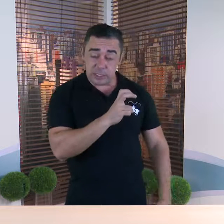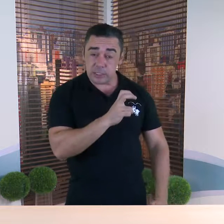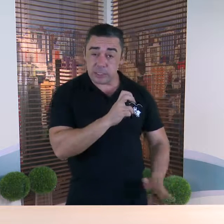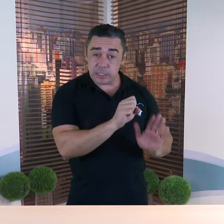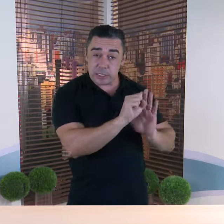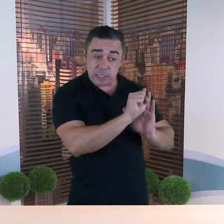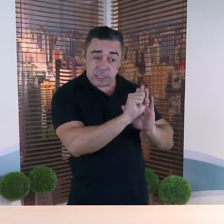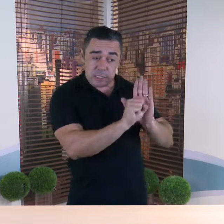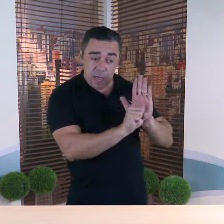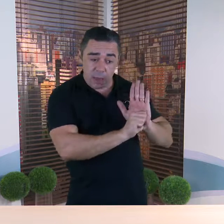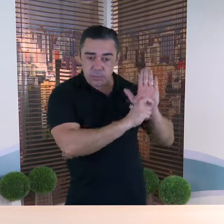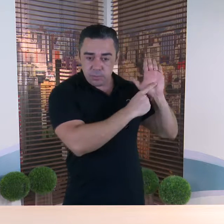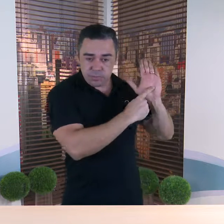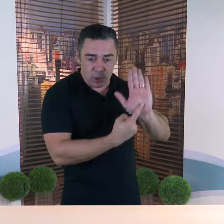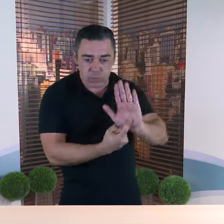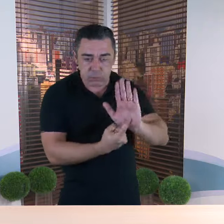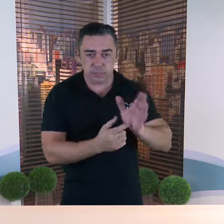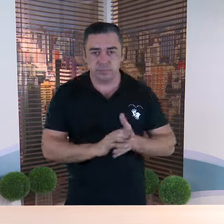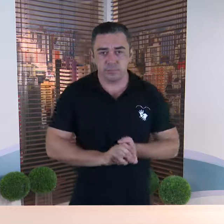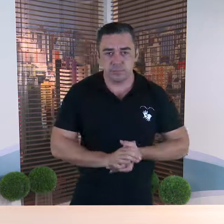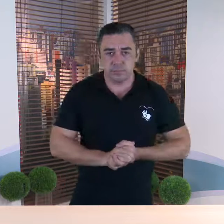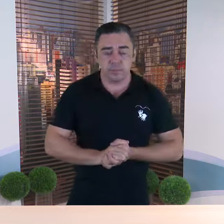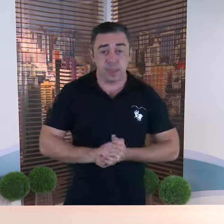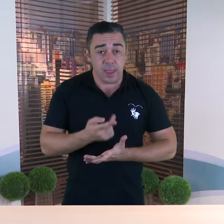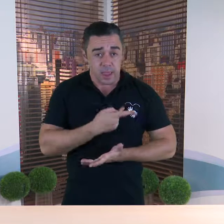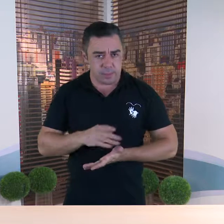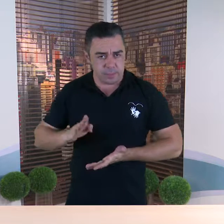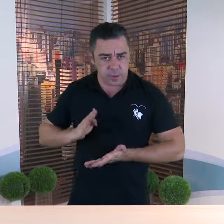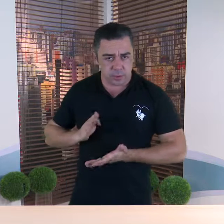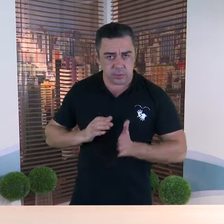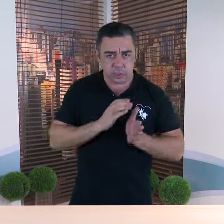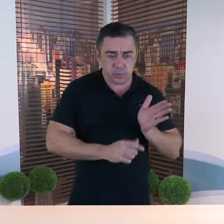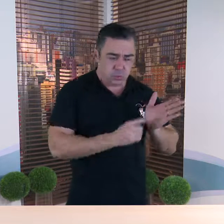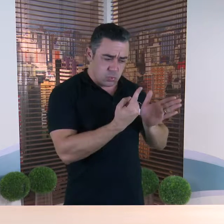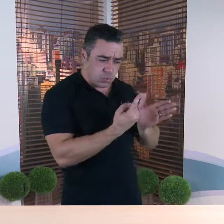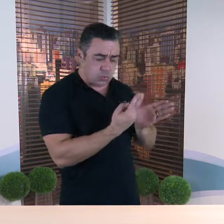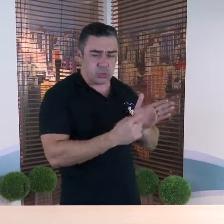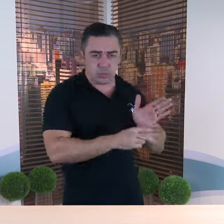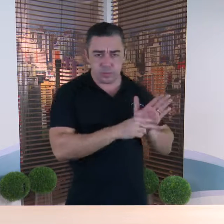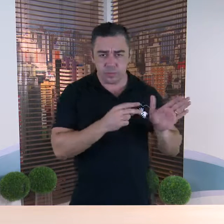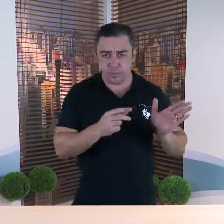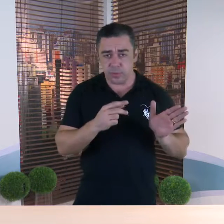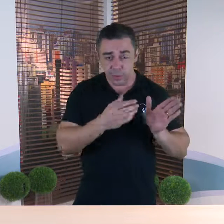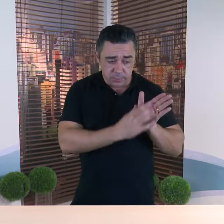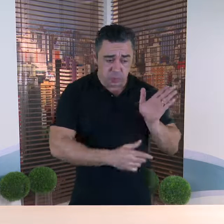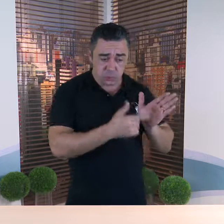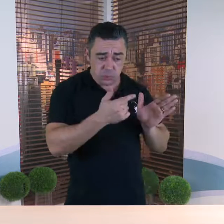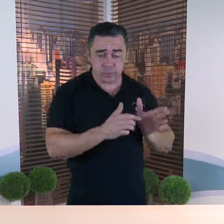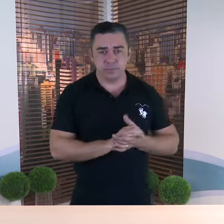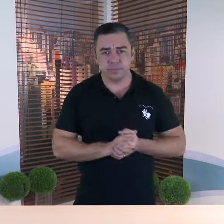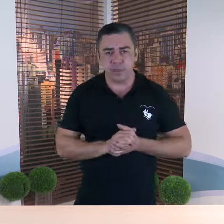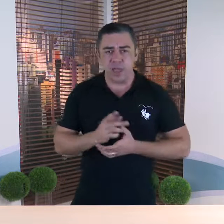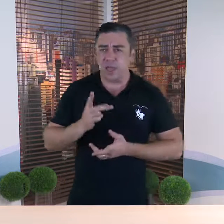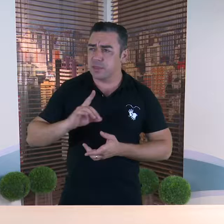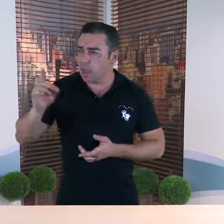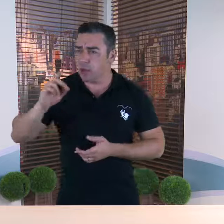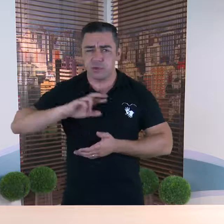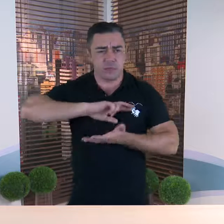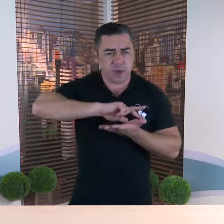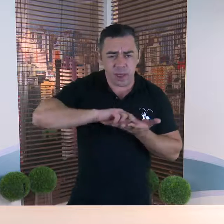ser completada. Em Hebreus 1, 1 e 2, a gente lê: havendo Deus outrora falado muitas